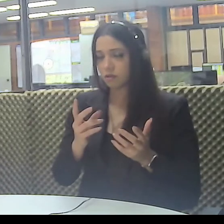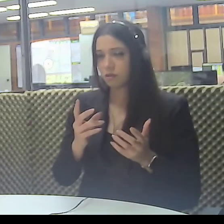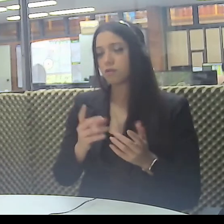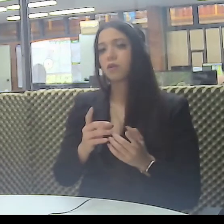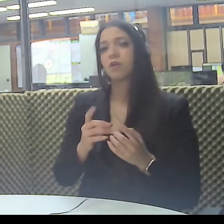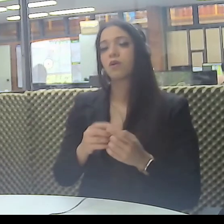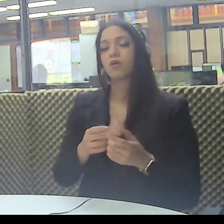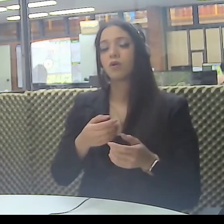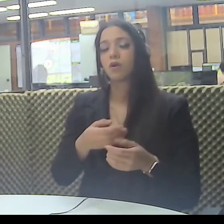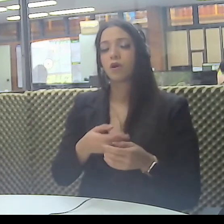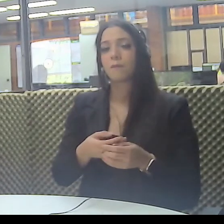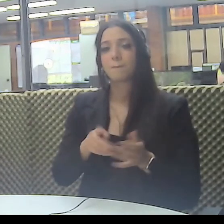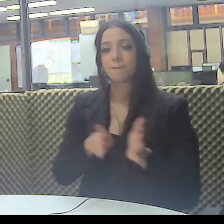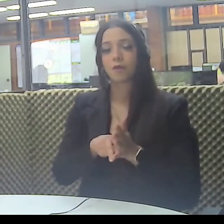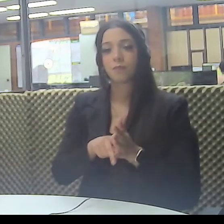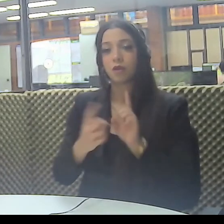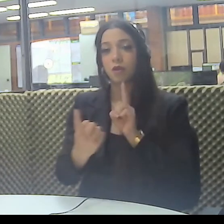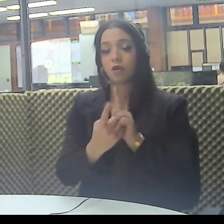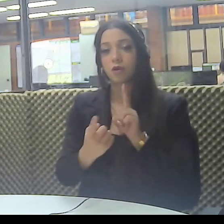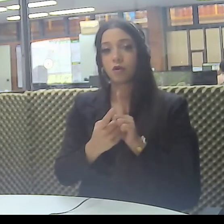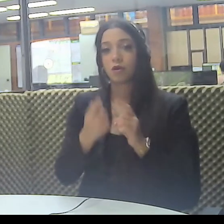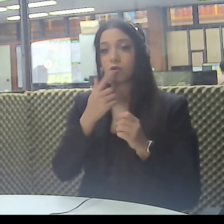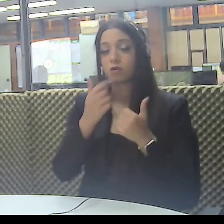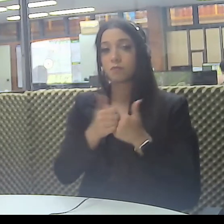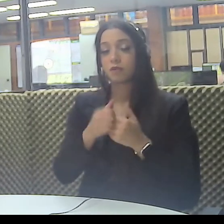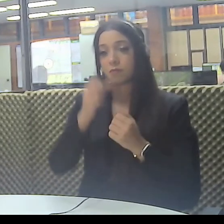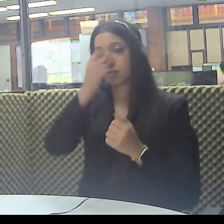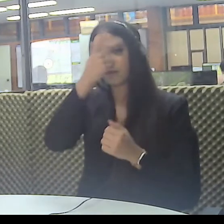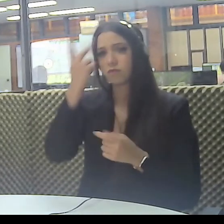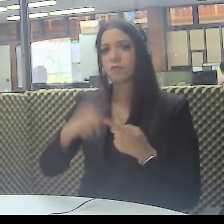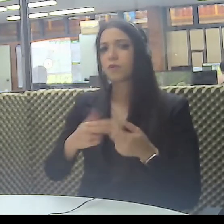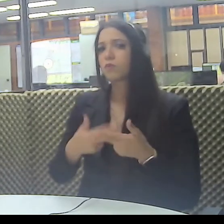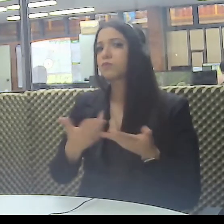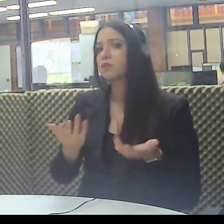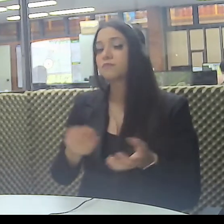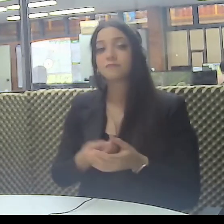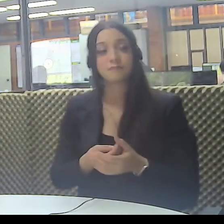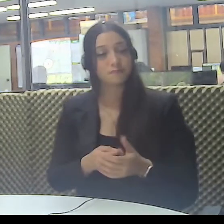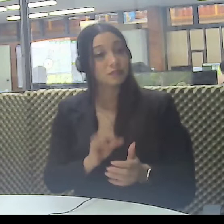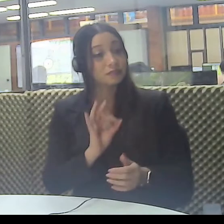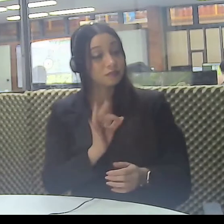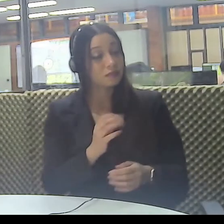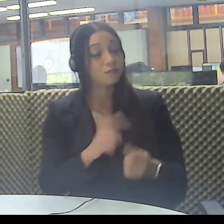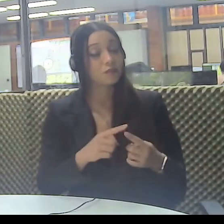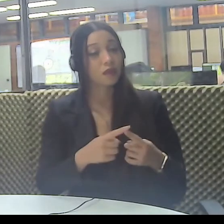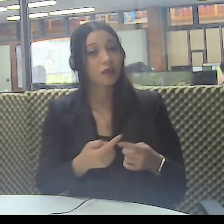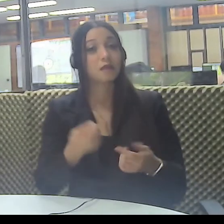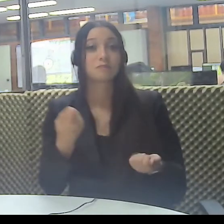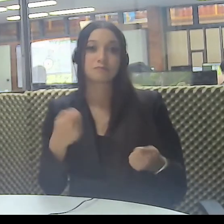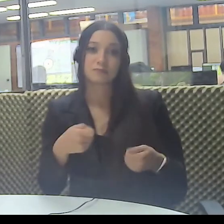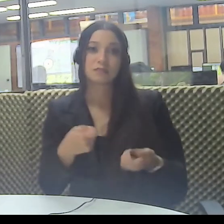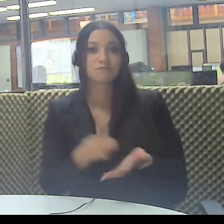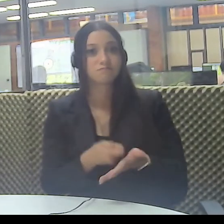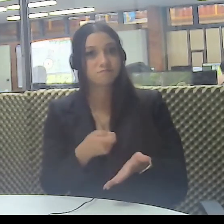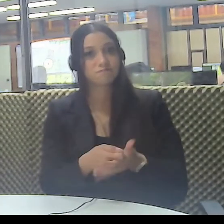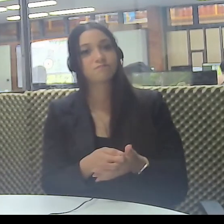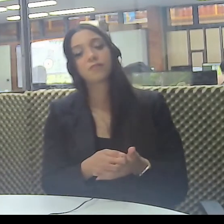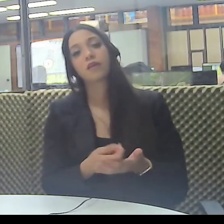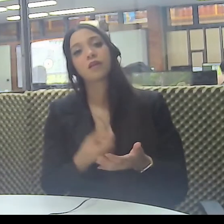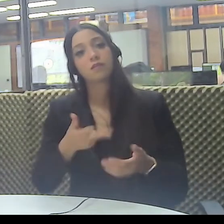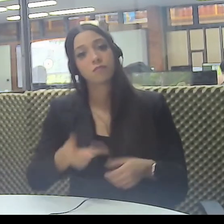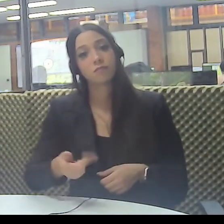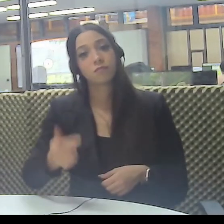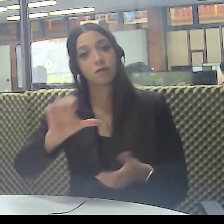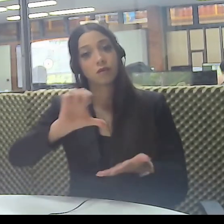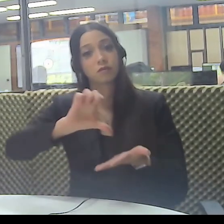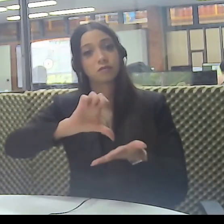consultório próximo à prefeitura. Como está o andamento disso e para que vai servir isso? Perfeito. Existia uma exigência vitalícia de um